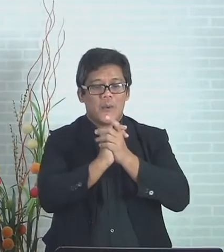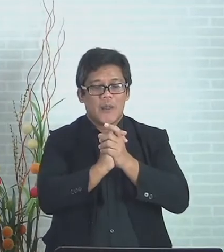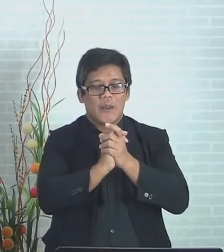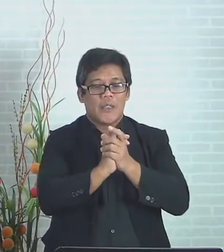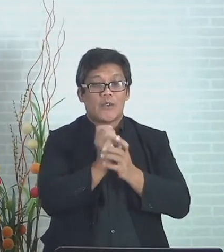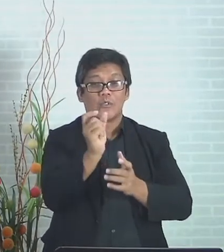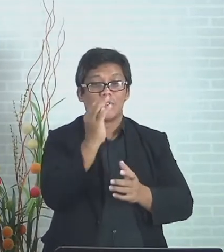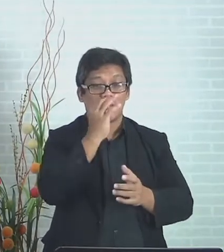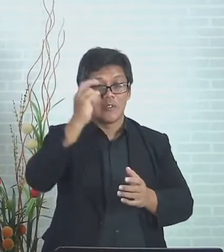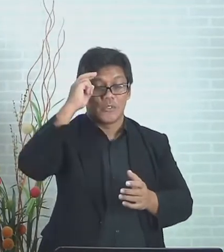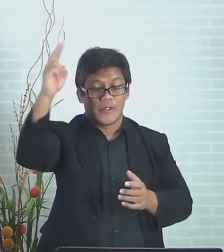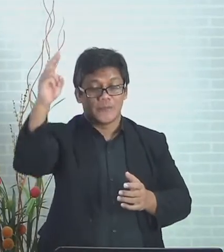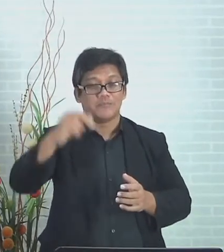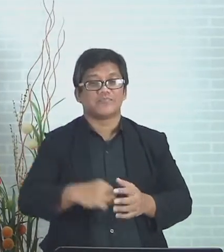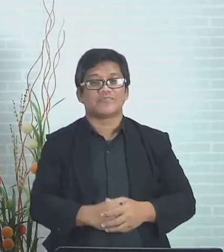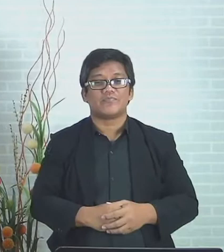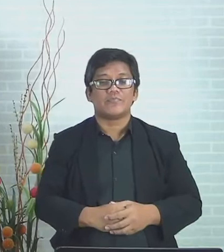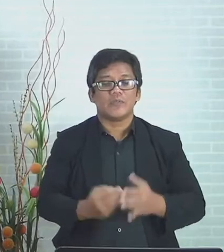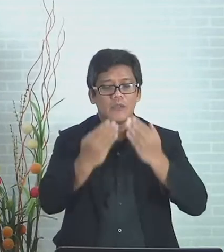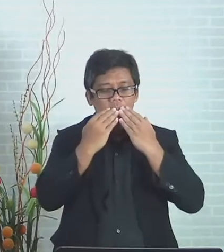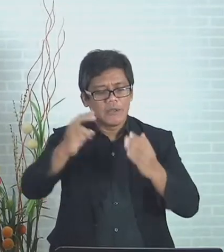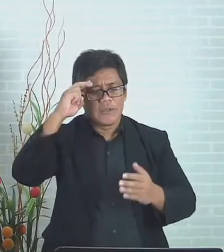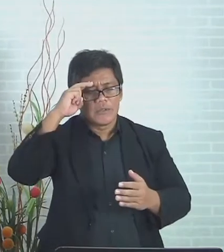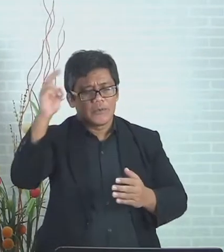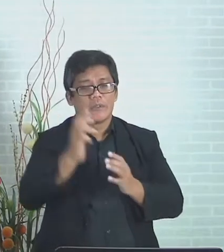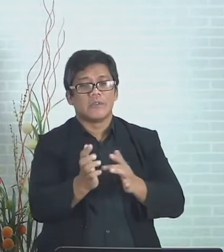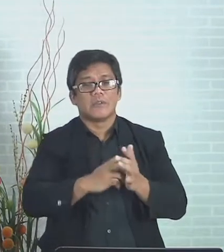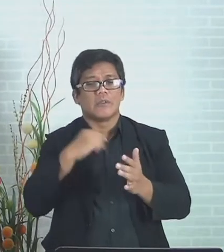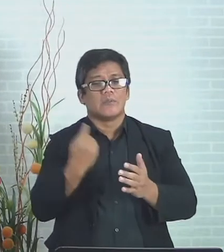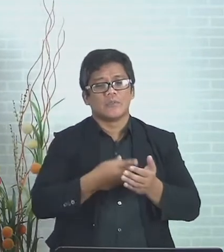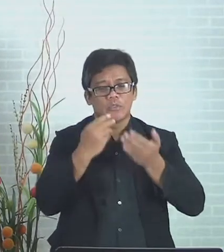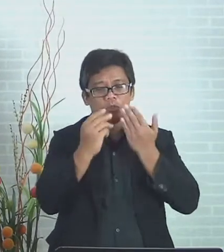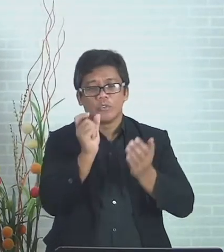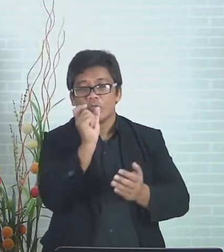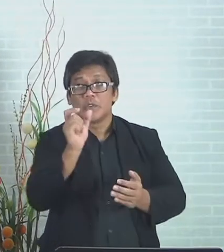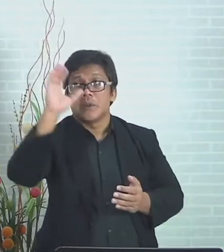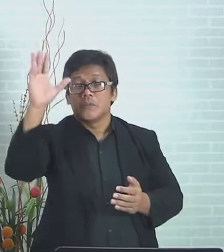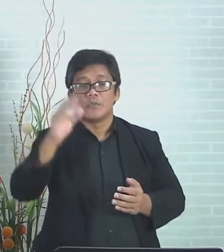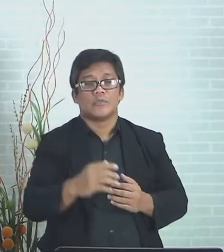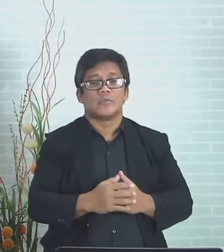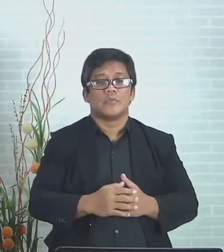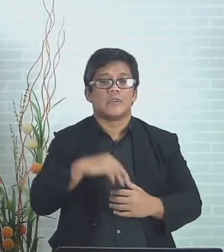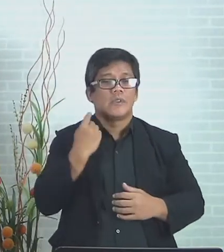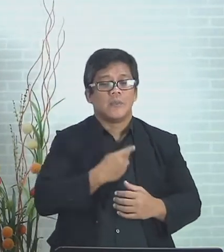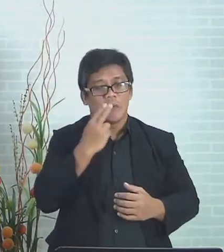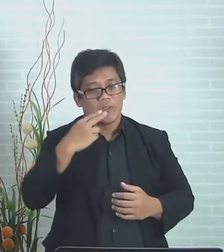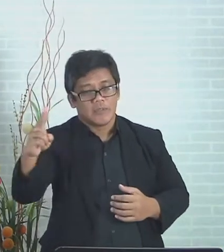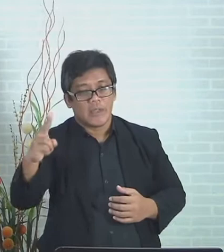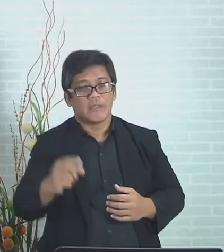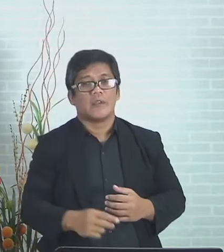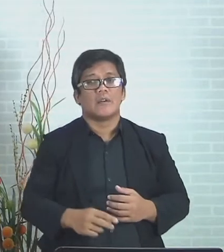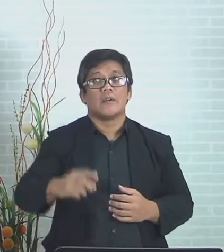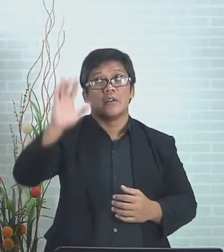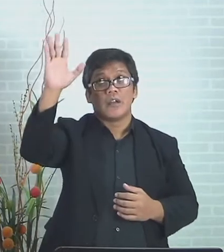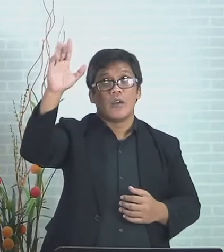firman Tuhan ini Hai terima kasih Tuhan kami bersyukur untuk firmanMu pada saat ini kami percaya bahwa